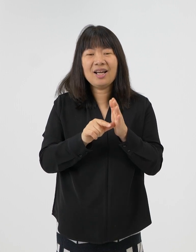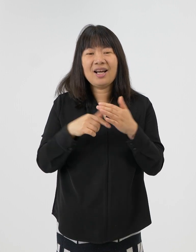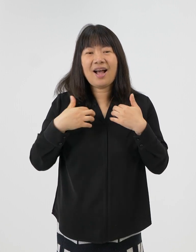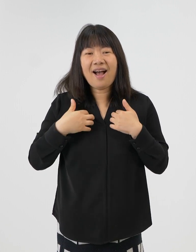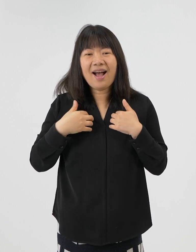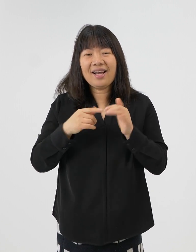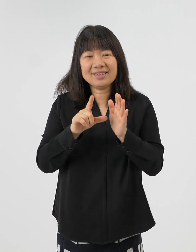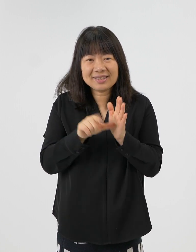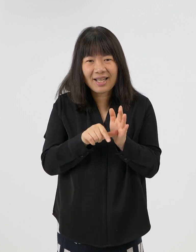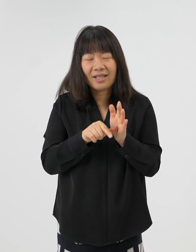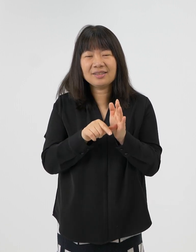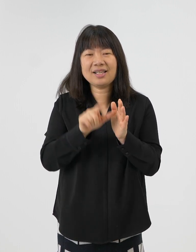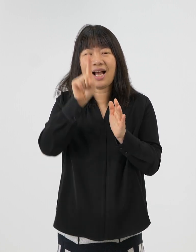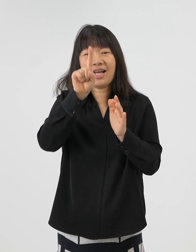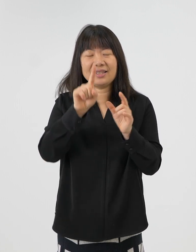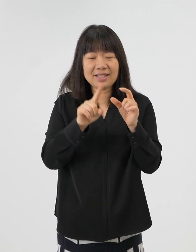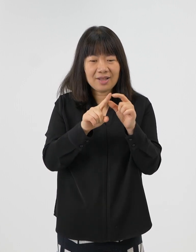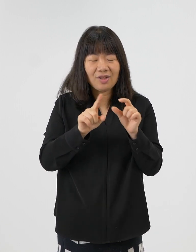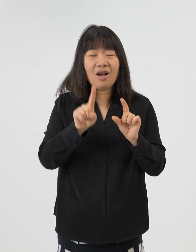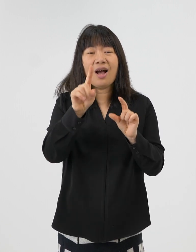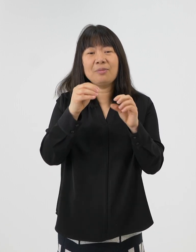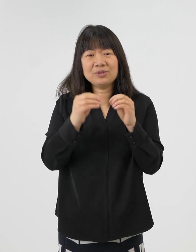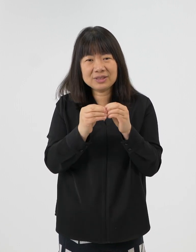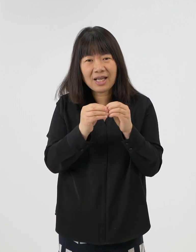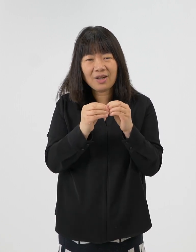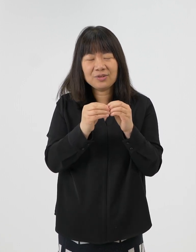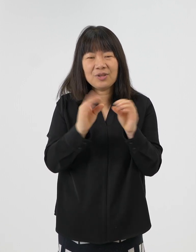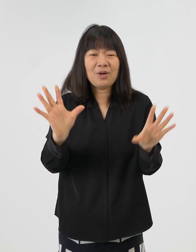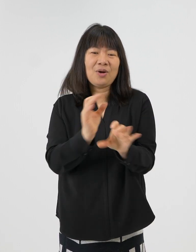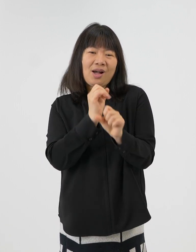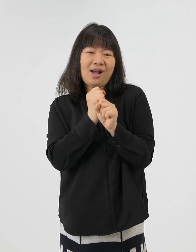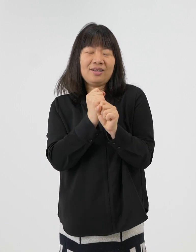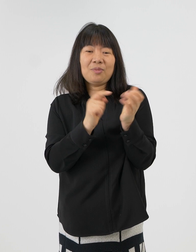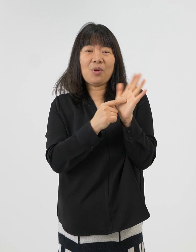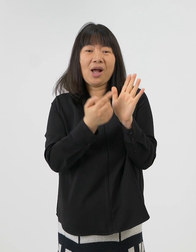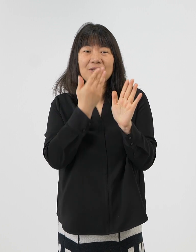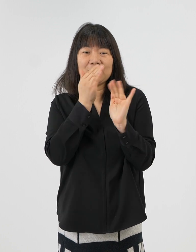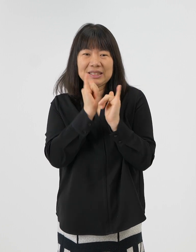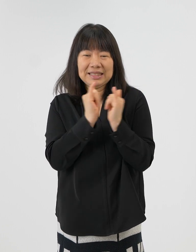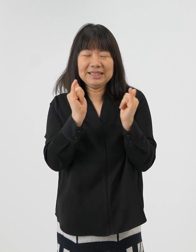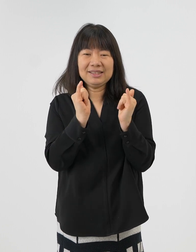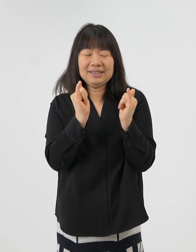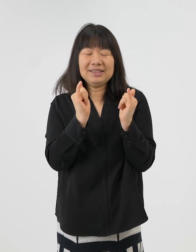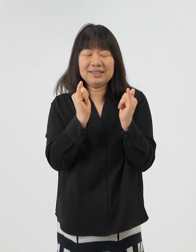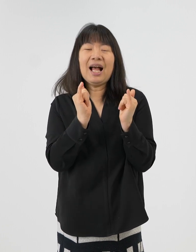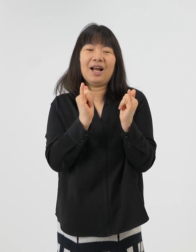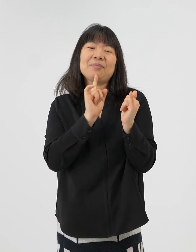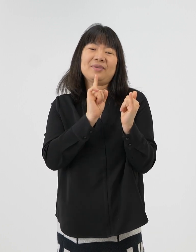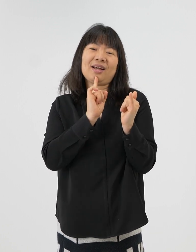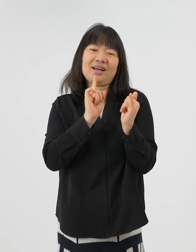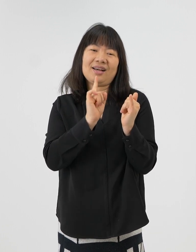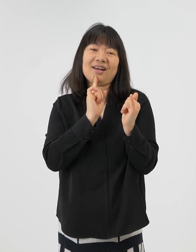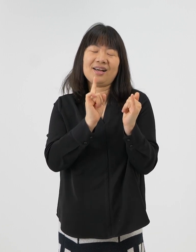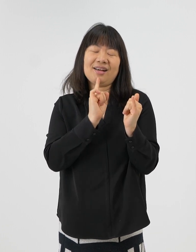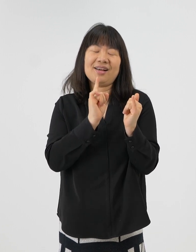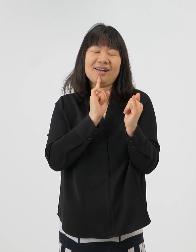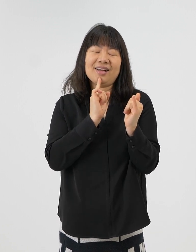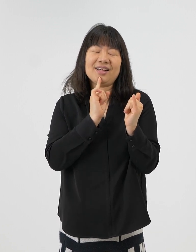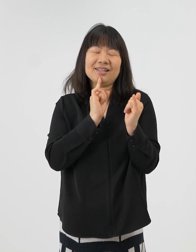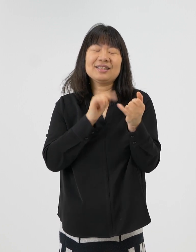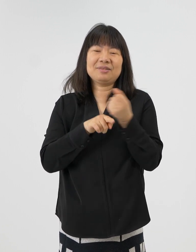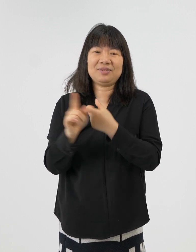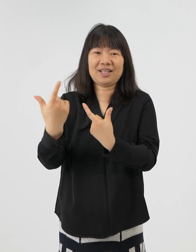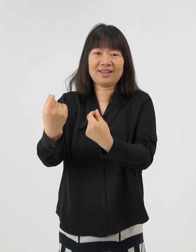함축에 고백할 수 있는 멋진 인생을 얘기하는 거죠. 제가 좋아하는 그 시인